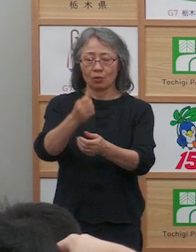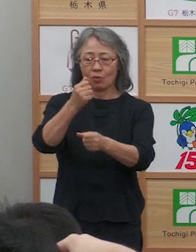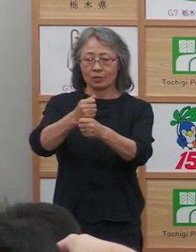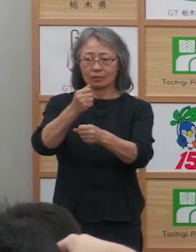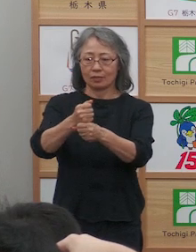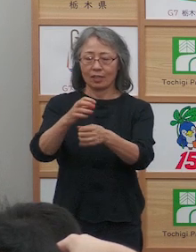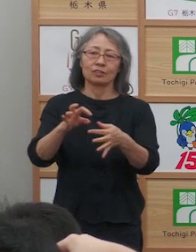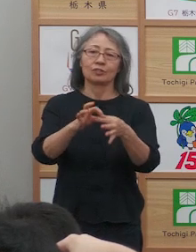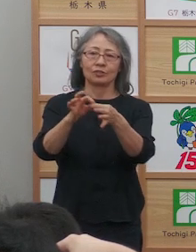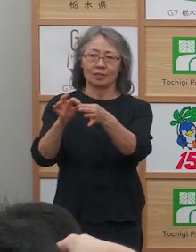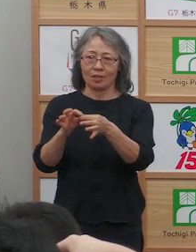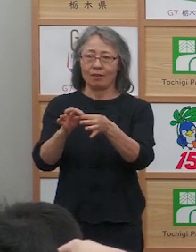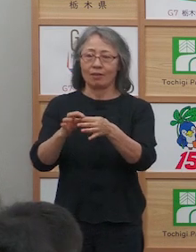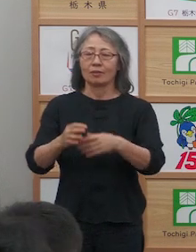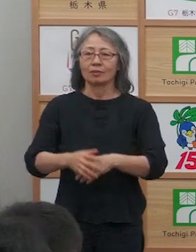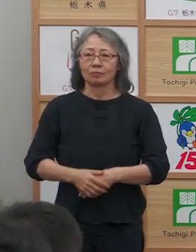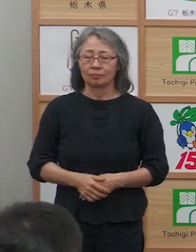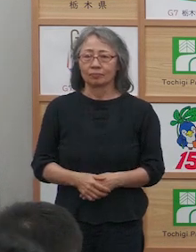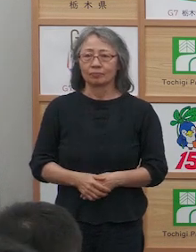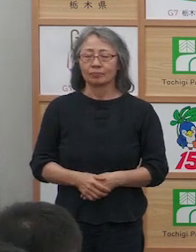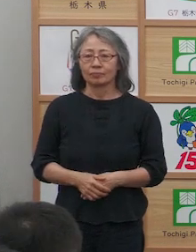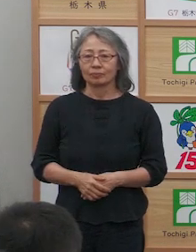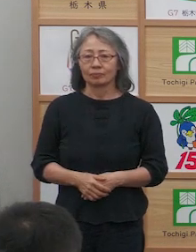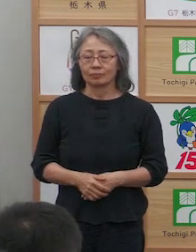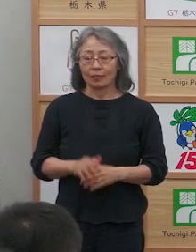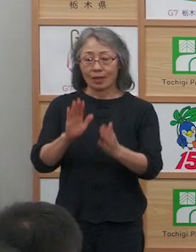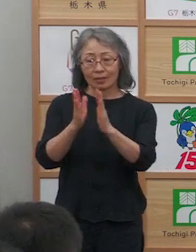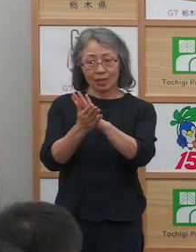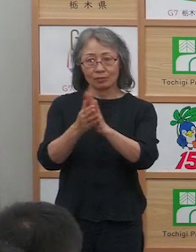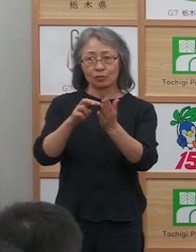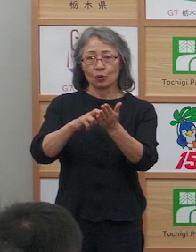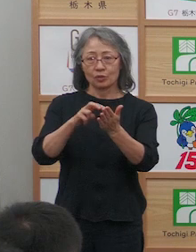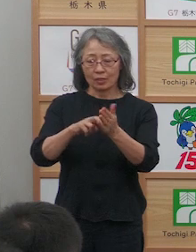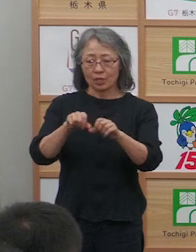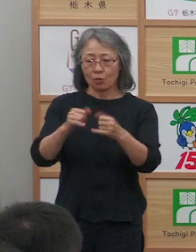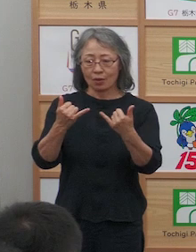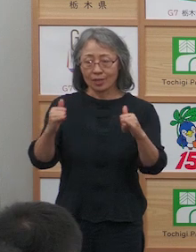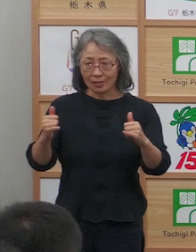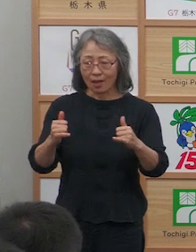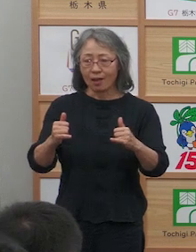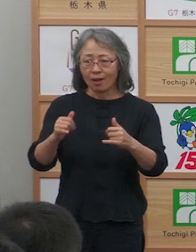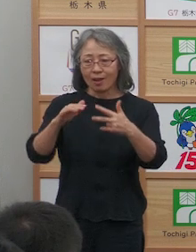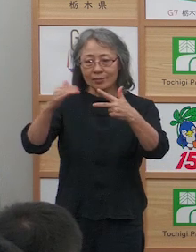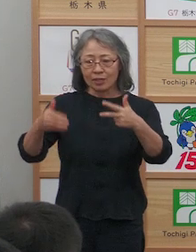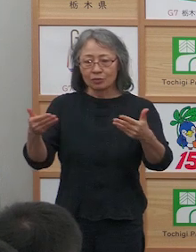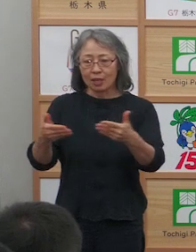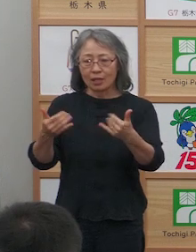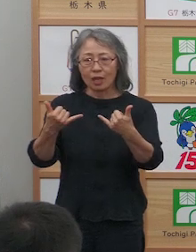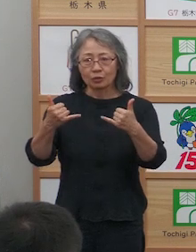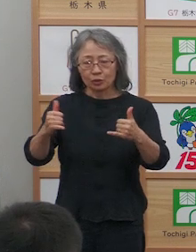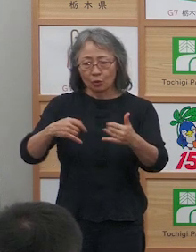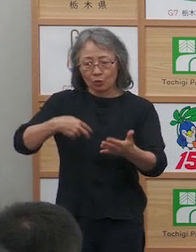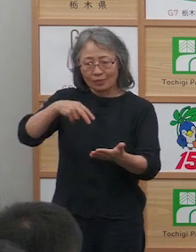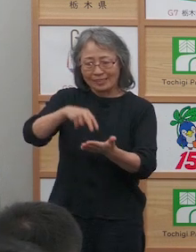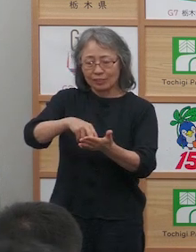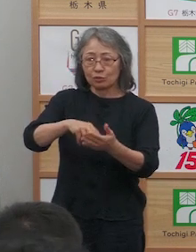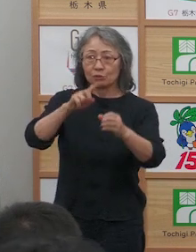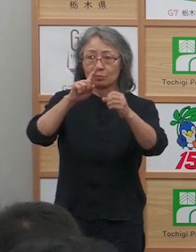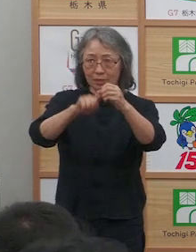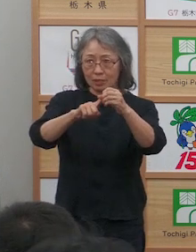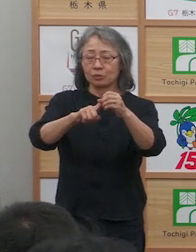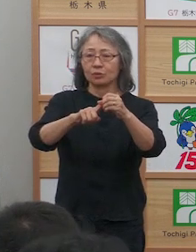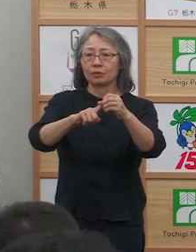定についてでございます。県では障害者就労施設等で働く障害者の自立を目指す